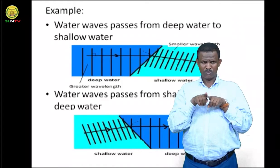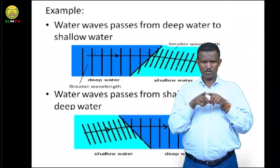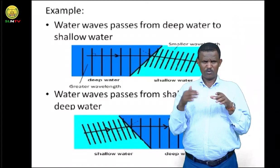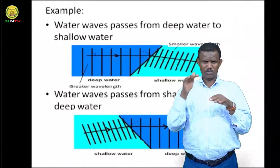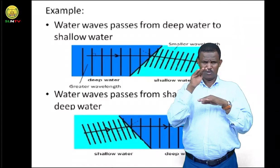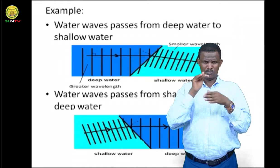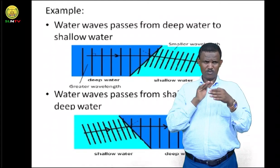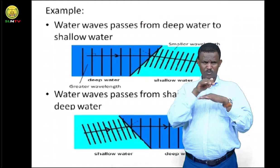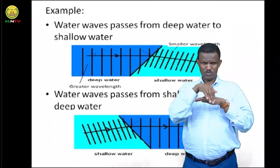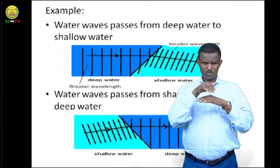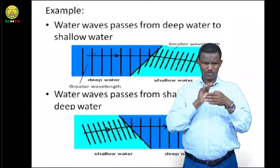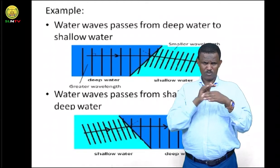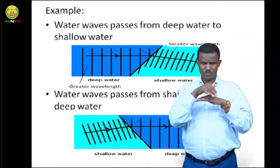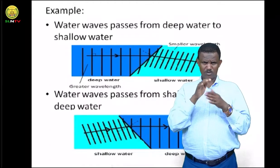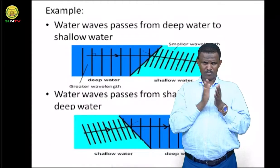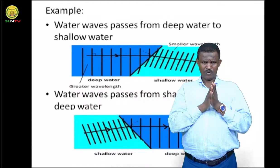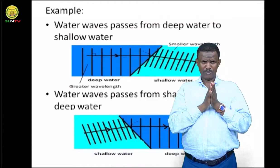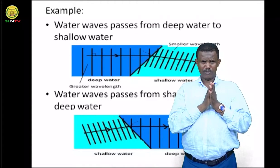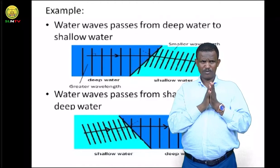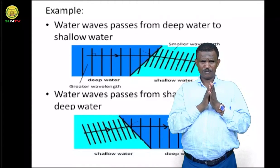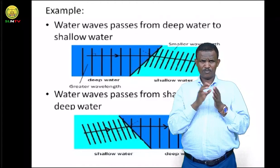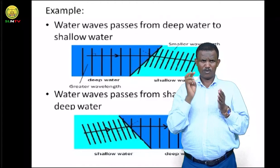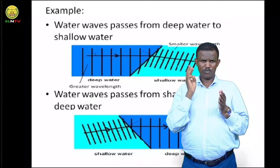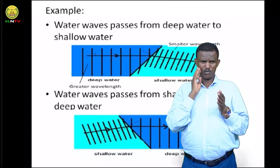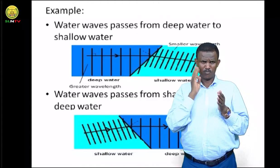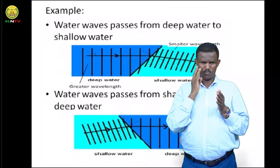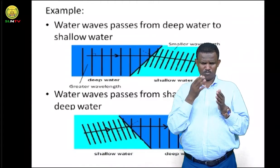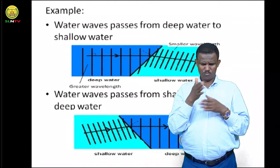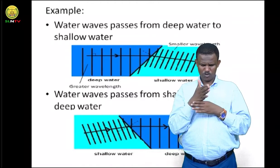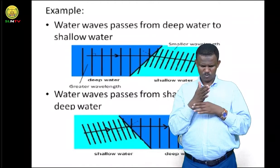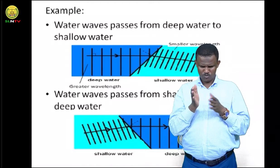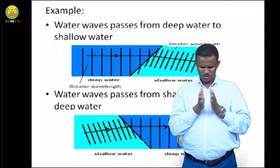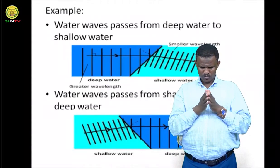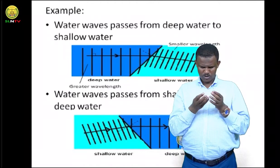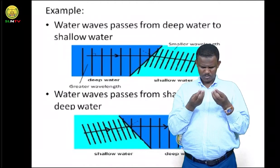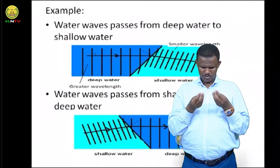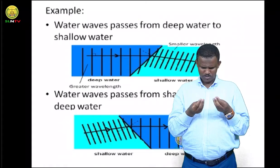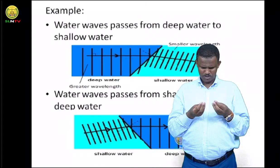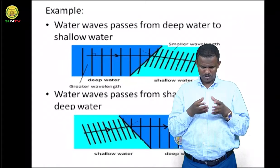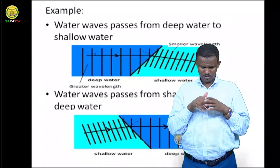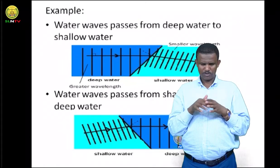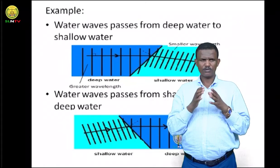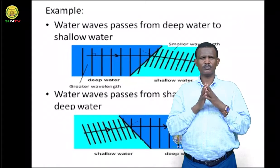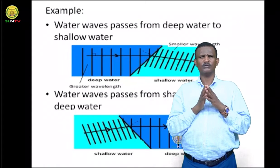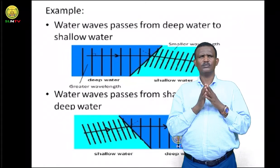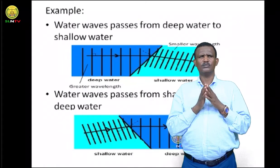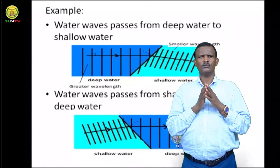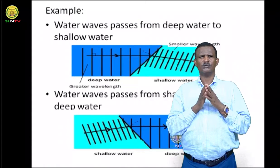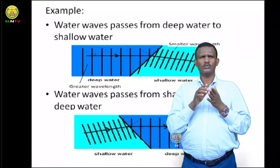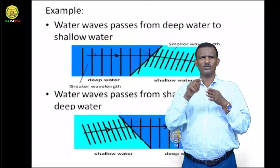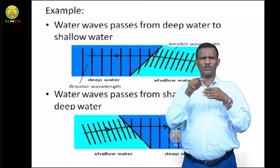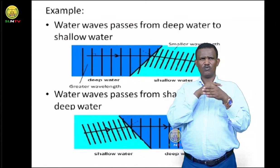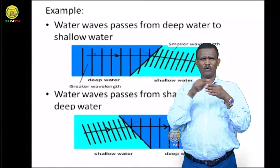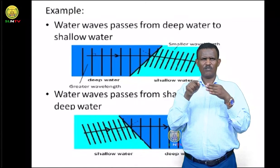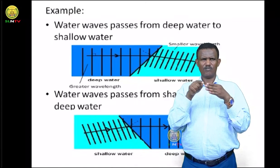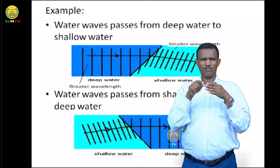laba meelood oo midna yahay deep water midna yahay shallow water wave length-ku qiyaasta ay wave-ku xariiqo isku